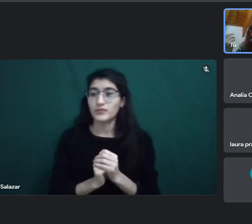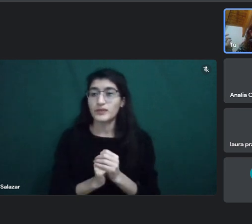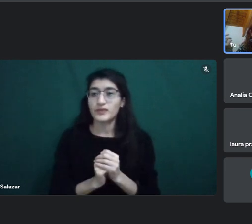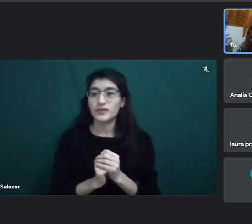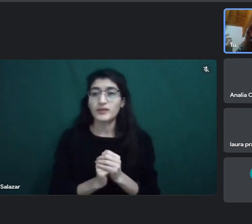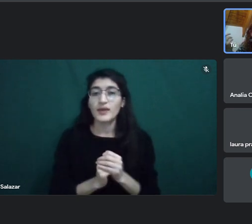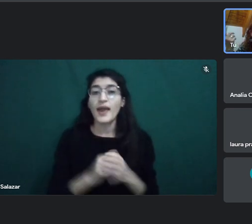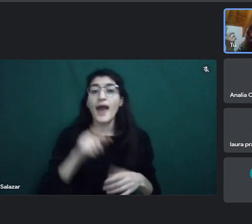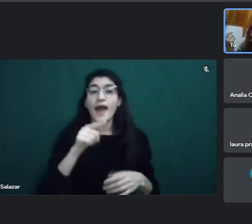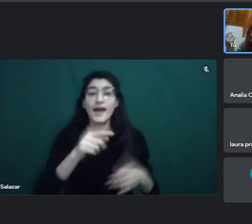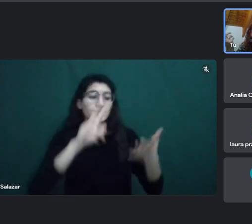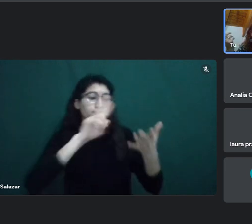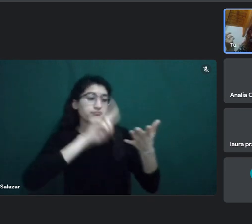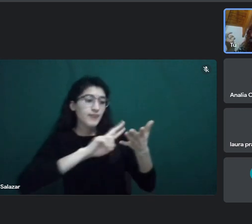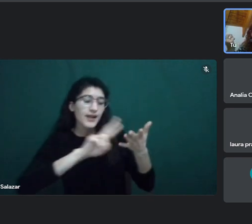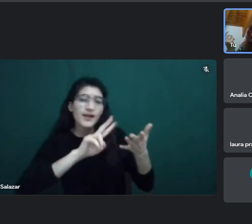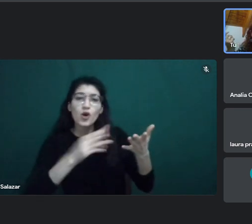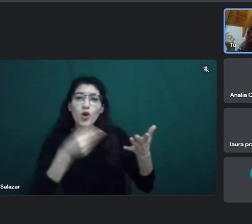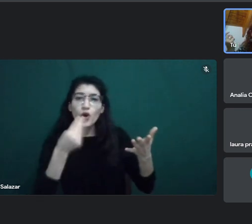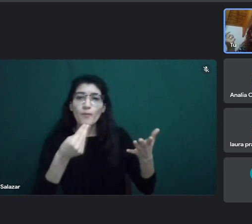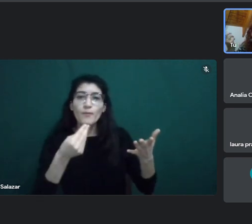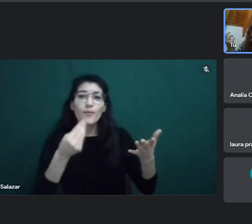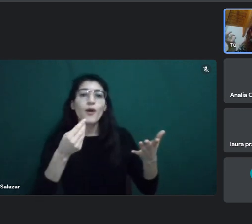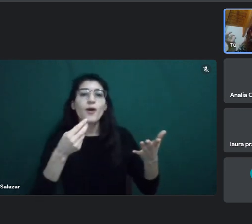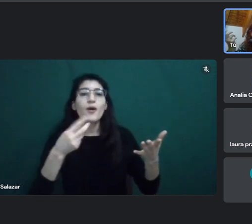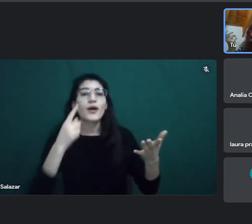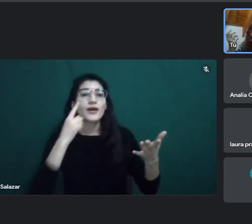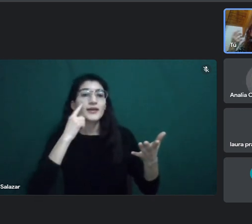infinitivo. ¿Cuáles serían estas palabras?